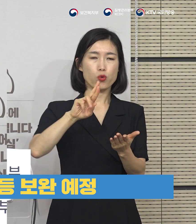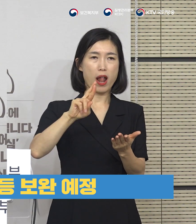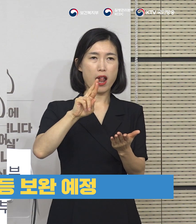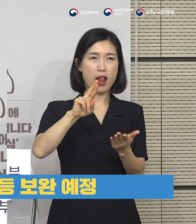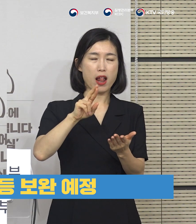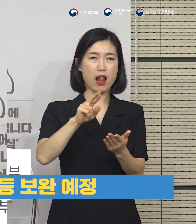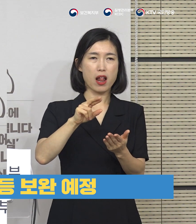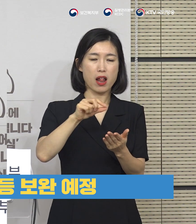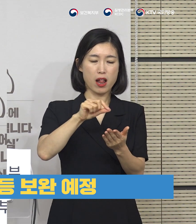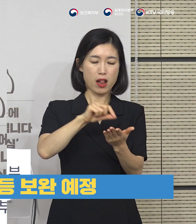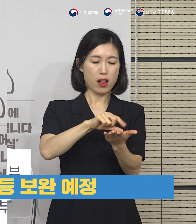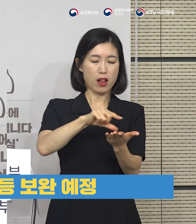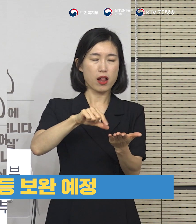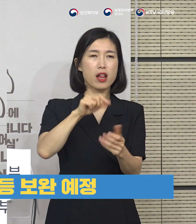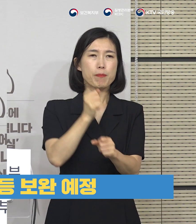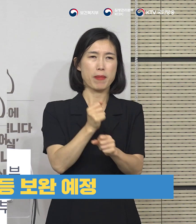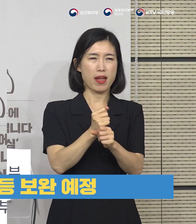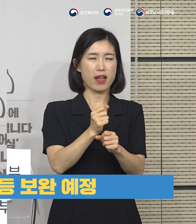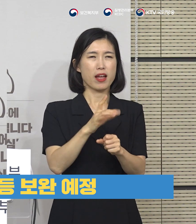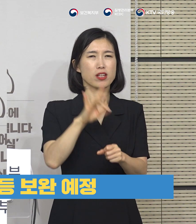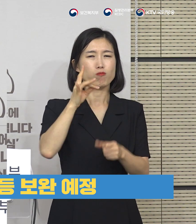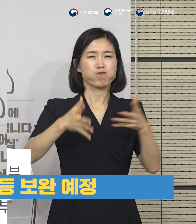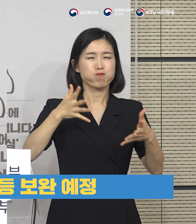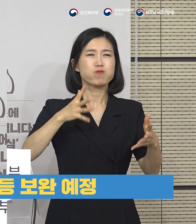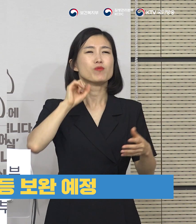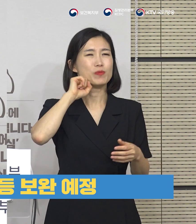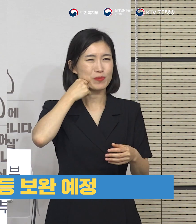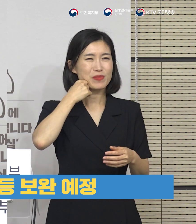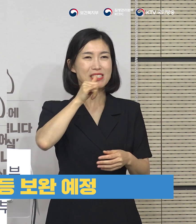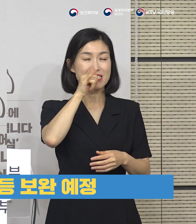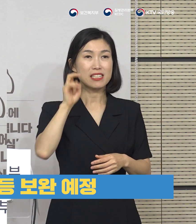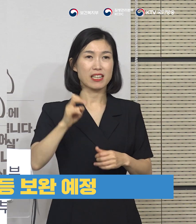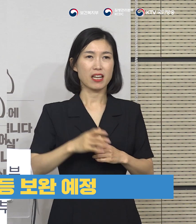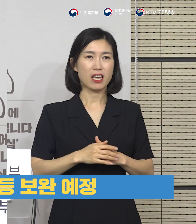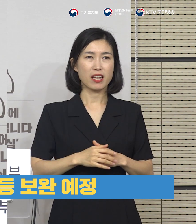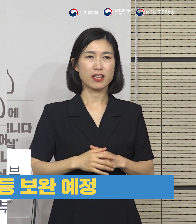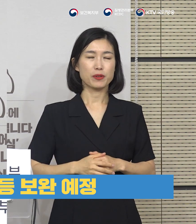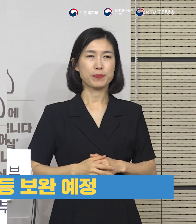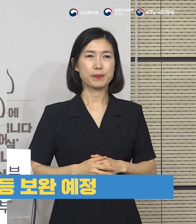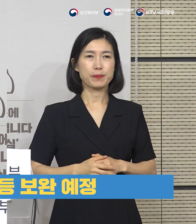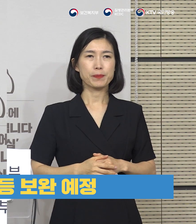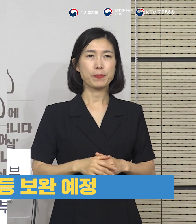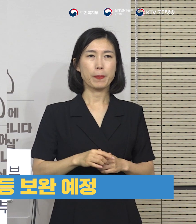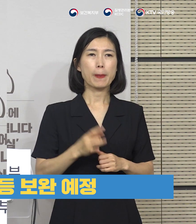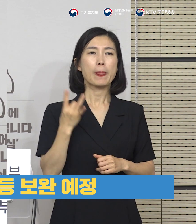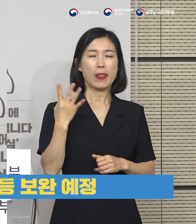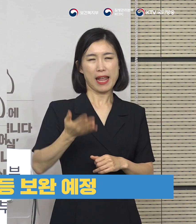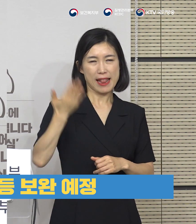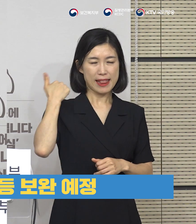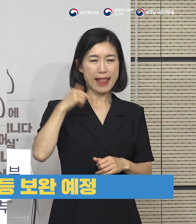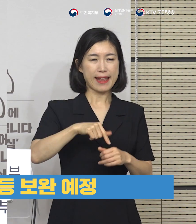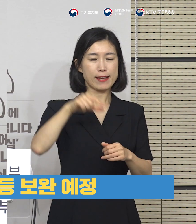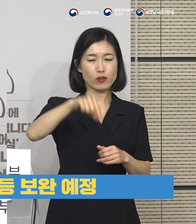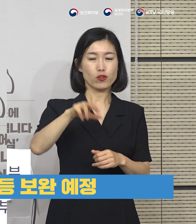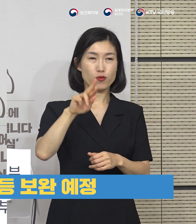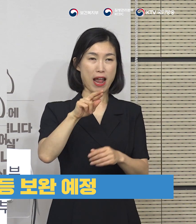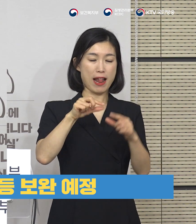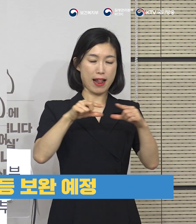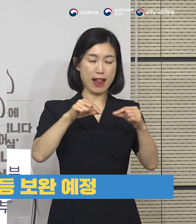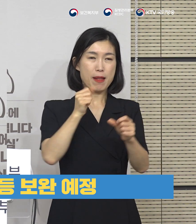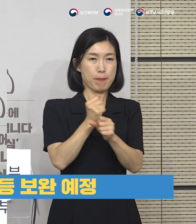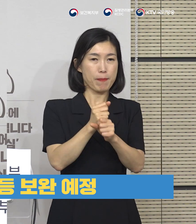있어서 현재까지는 이 QR코드 생성 기능을 제공해주는 업체가 한 군데에